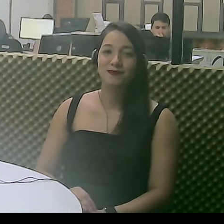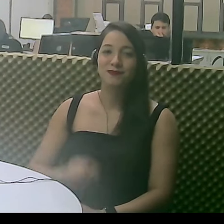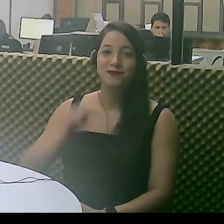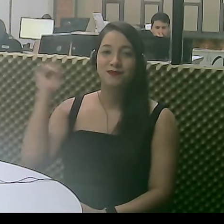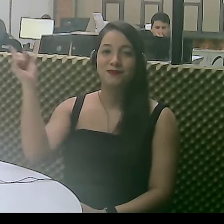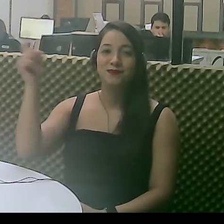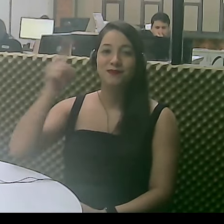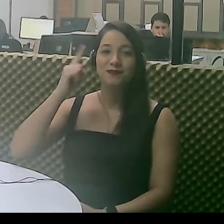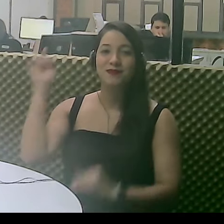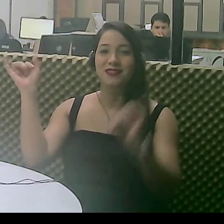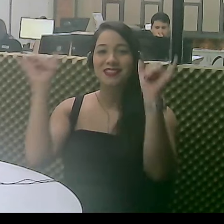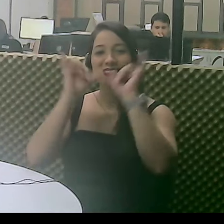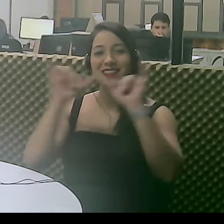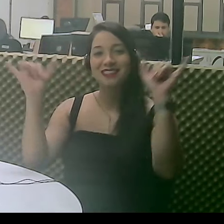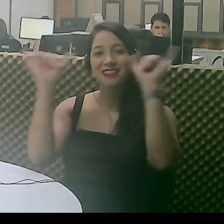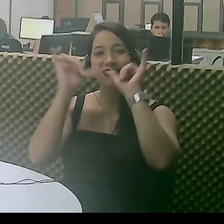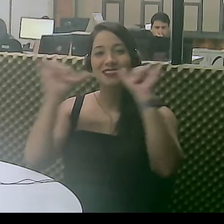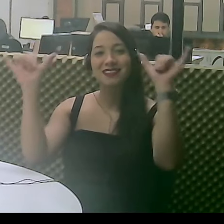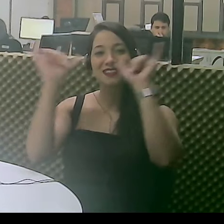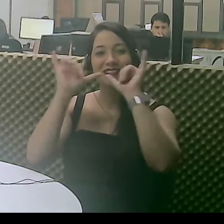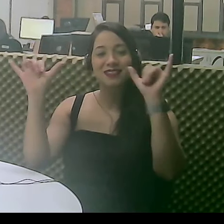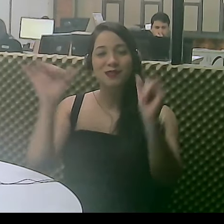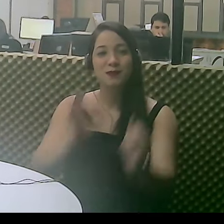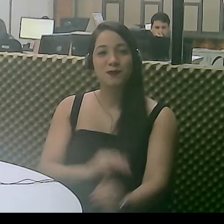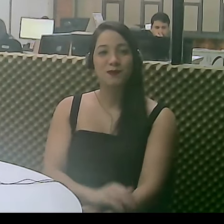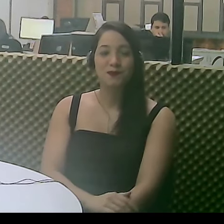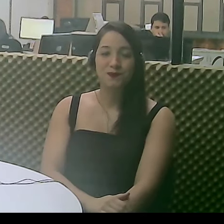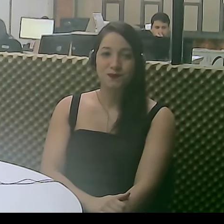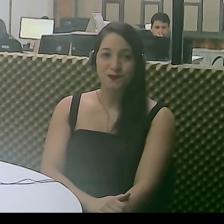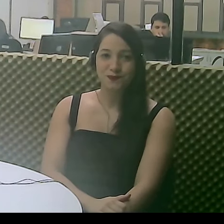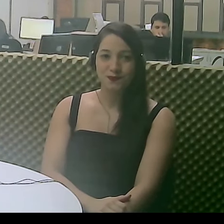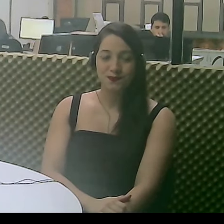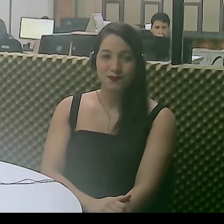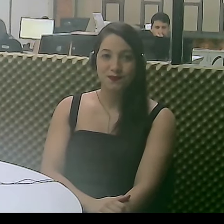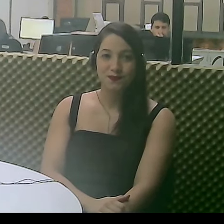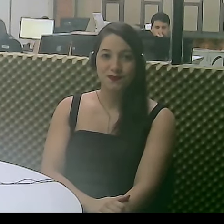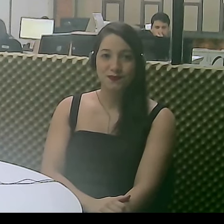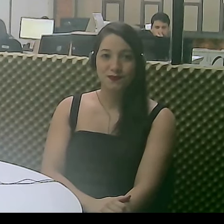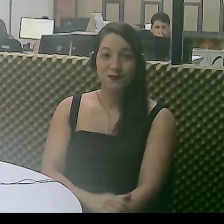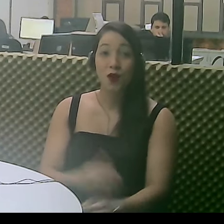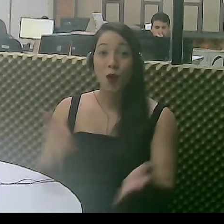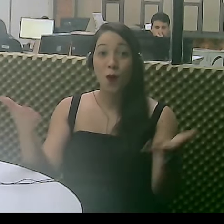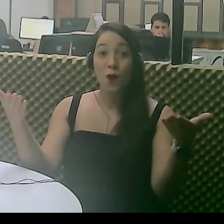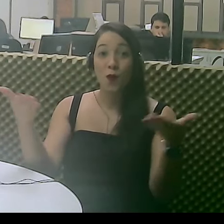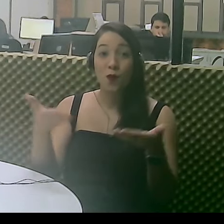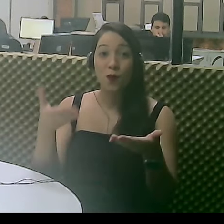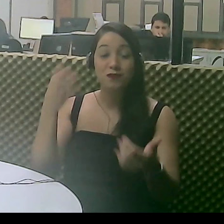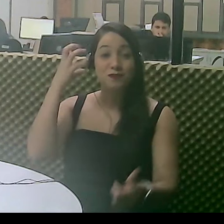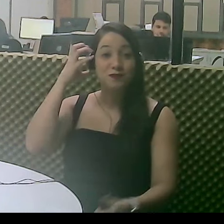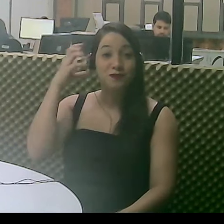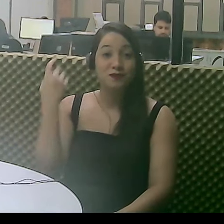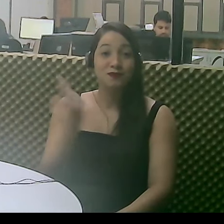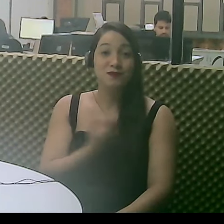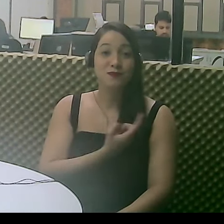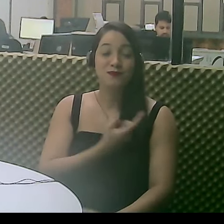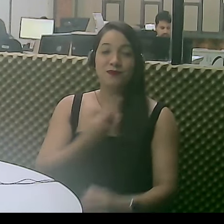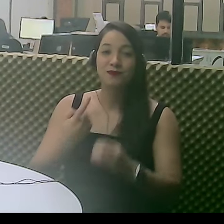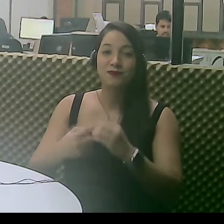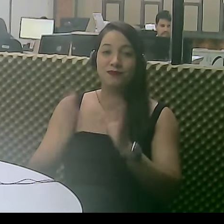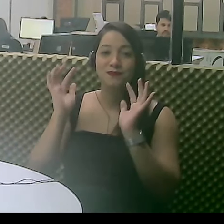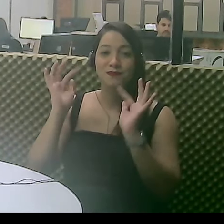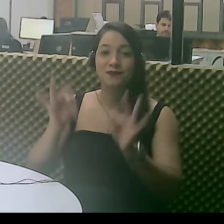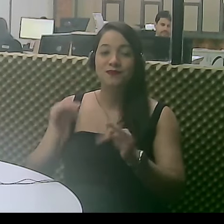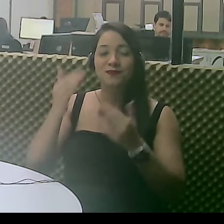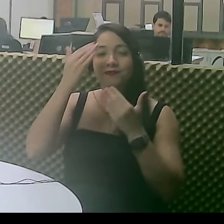completo Giro de Notícias a edição de hoje da Rádio nossa cidade fica por